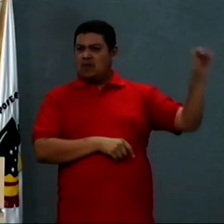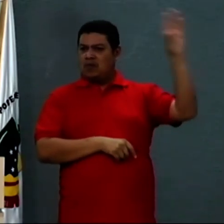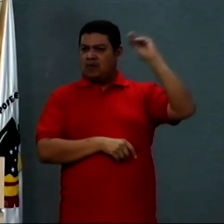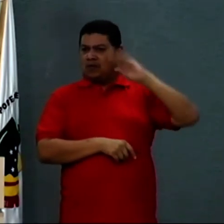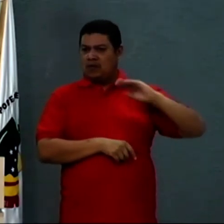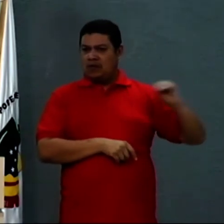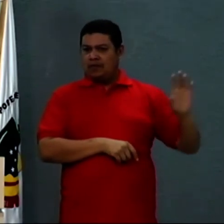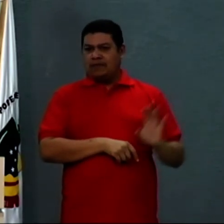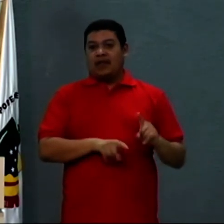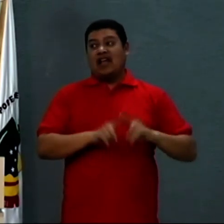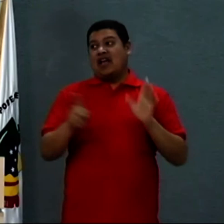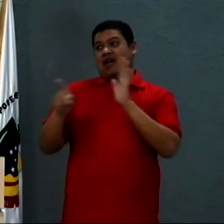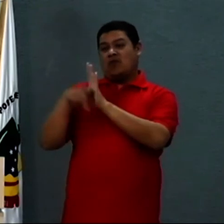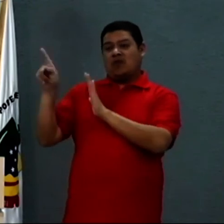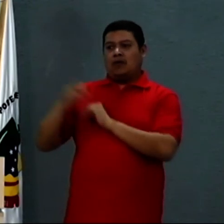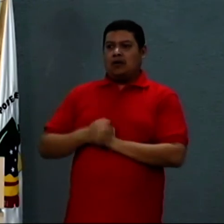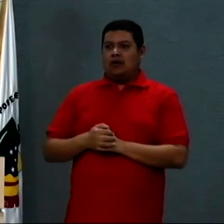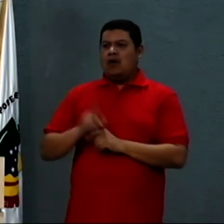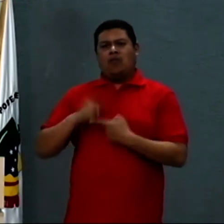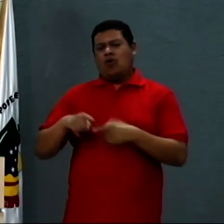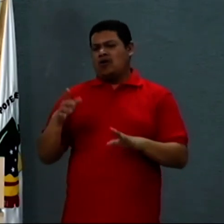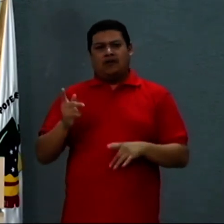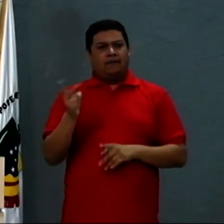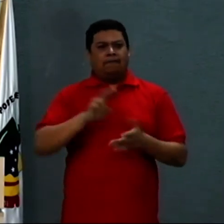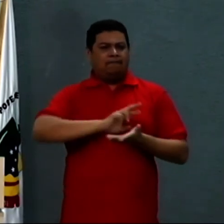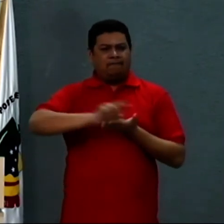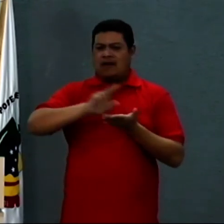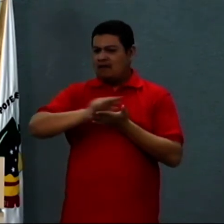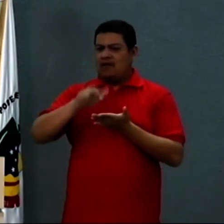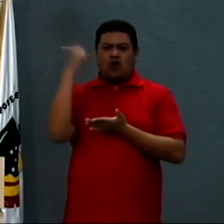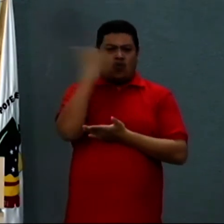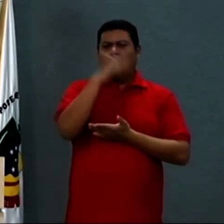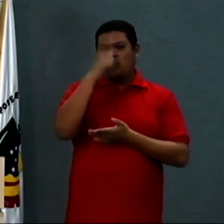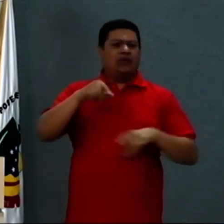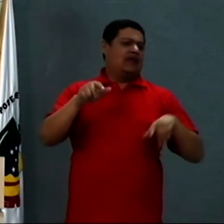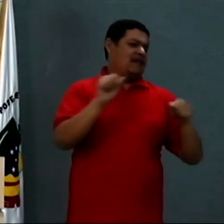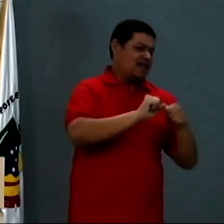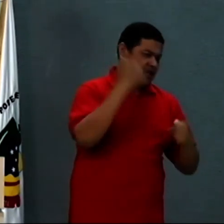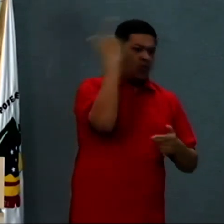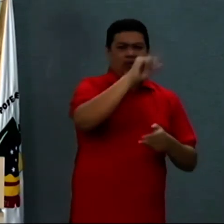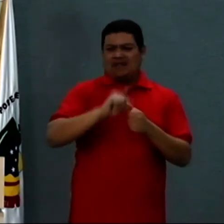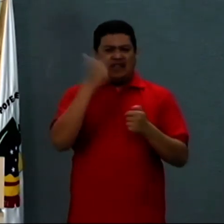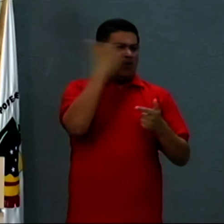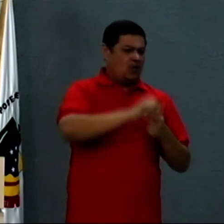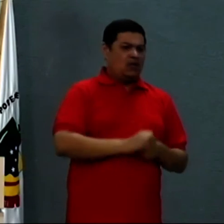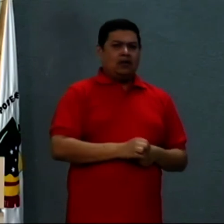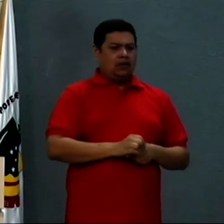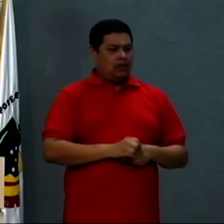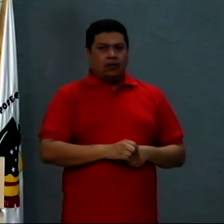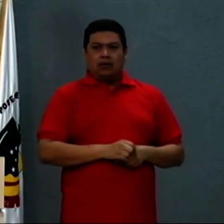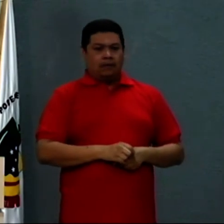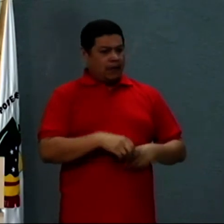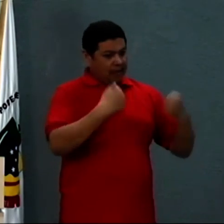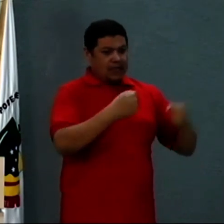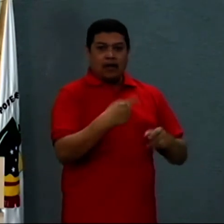dizer assim, mas a empresa particular faz quantas vezes for necessário. Poxa, e ainda estive reclamando de novo que a verdade, a manilha que eles colocaram ficou